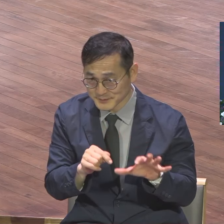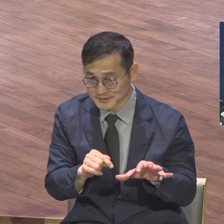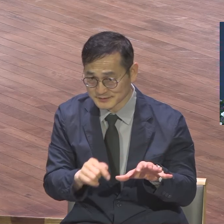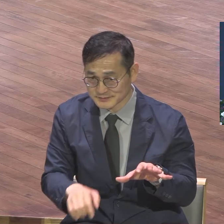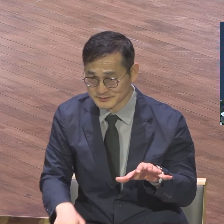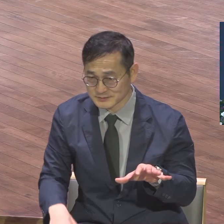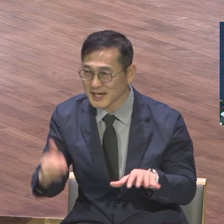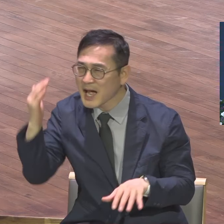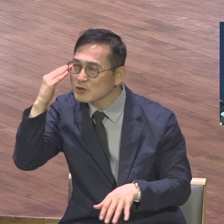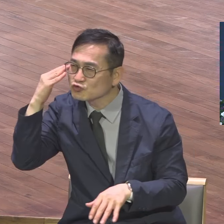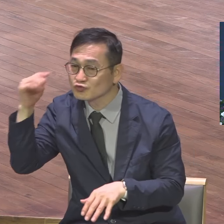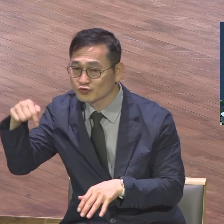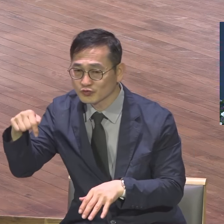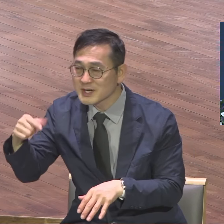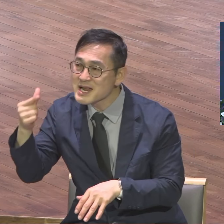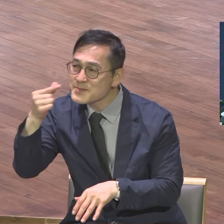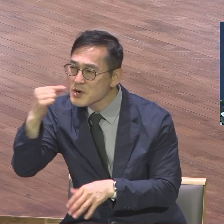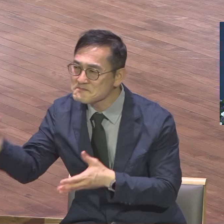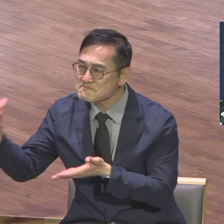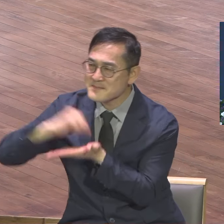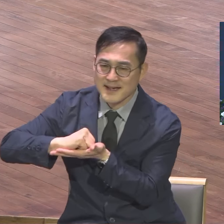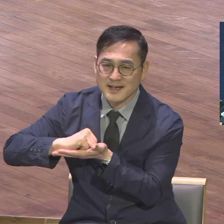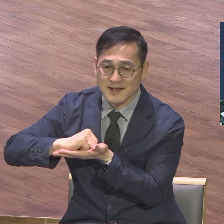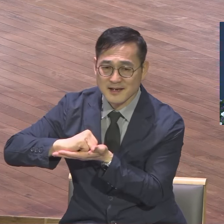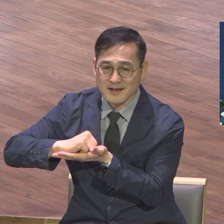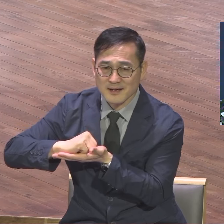우리나라가 일제시대 때 얼마나